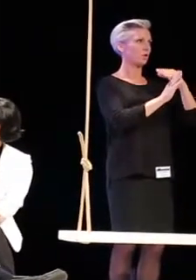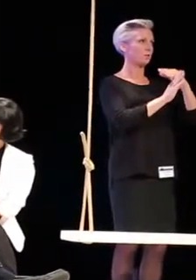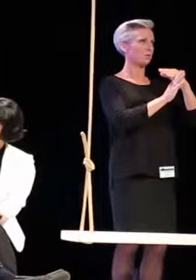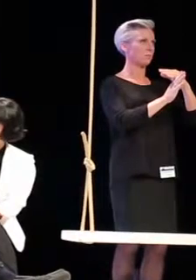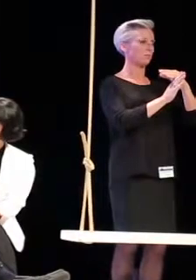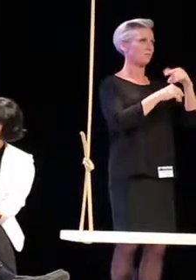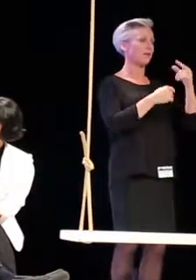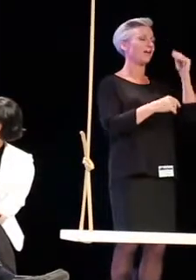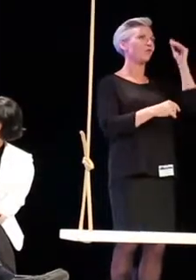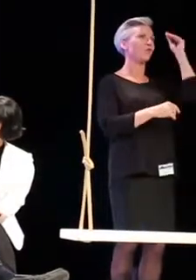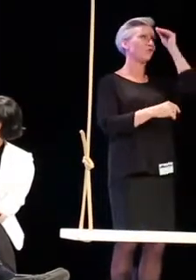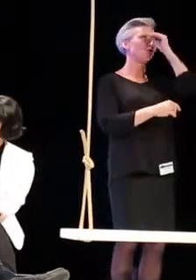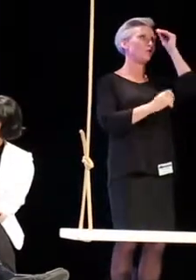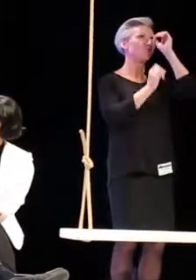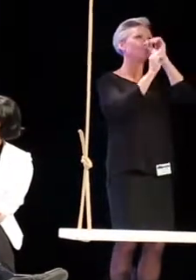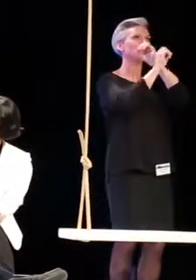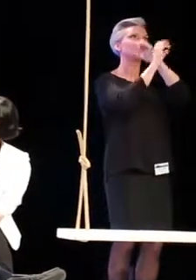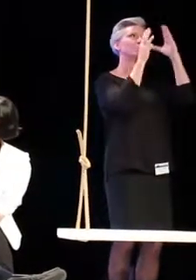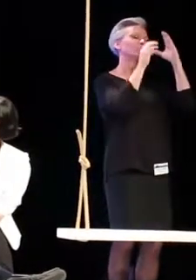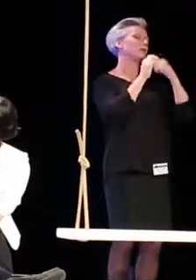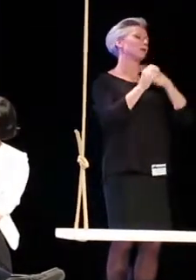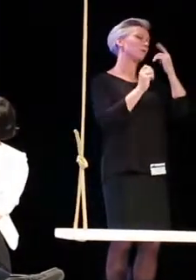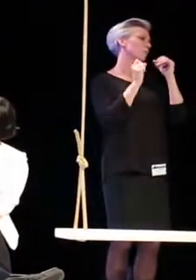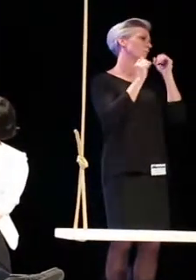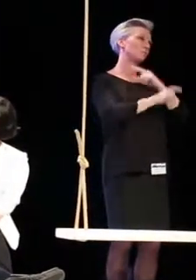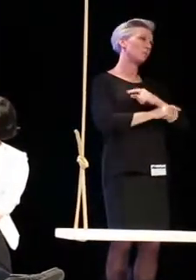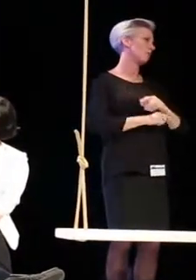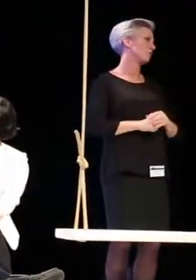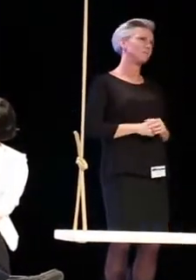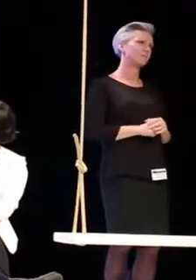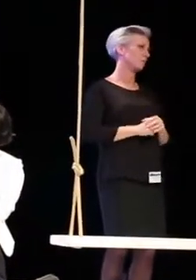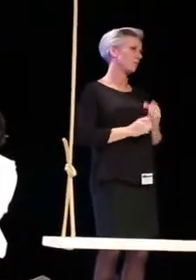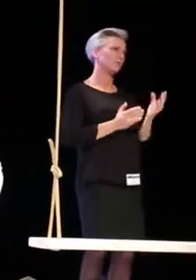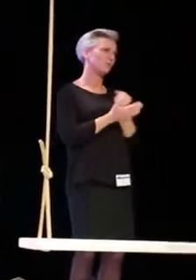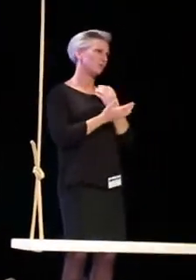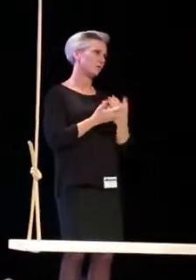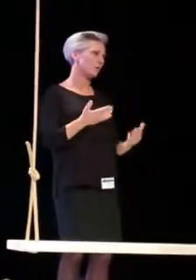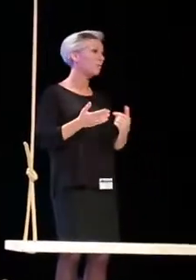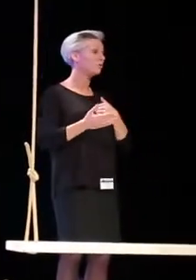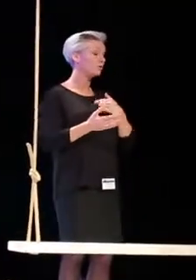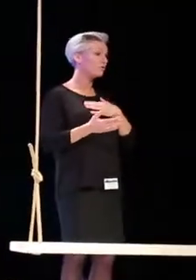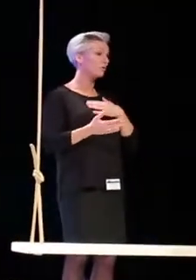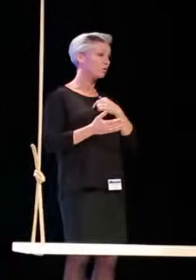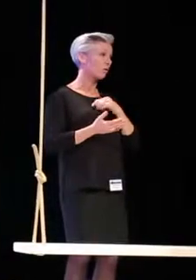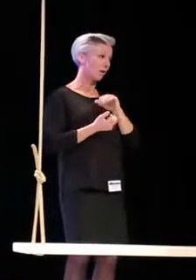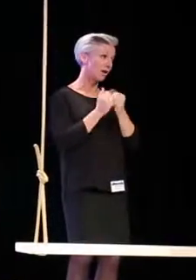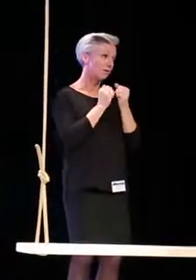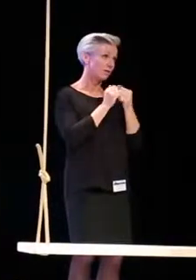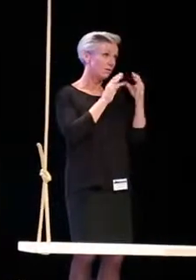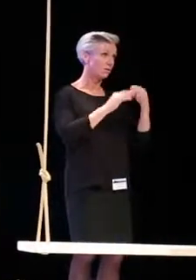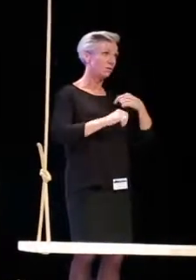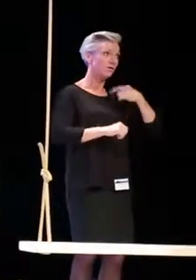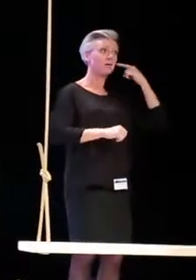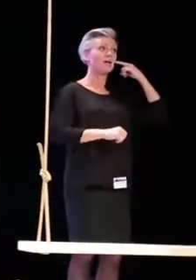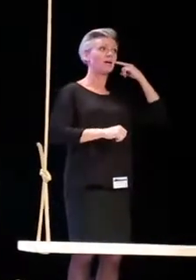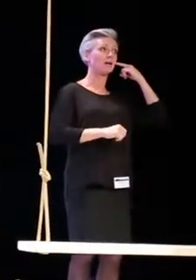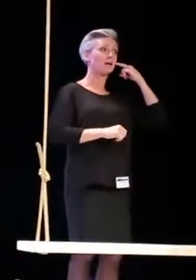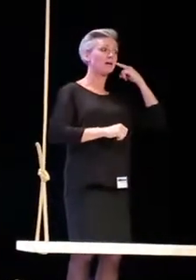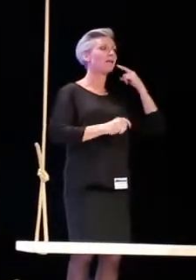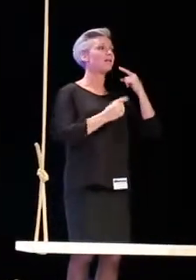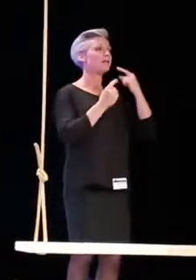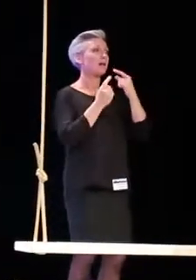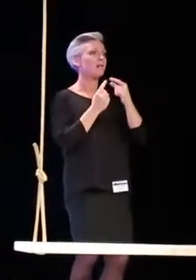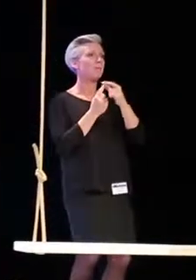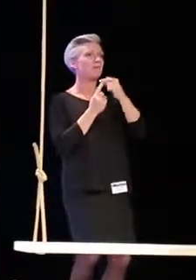är drömutfallet och det kommer vi inte få. Men jag tycker ju idag, jag har faktiskt ändrat uppfattning där, va? Liksom det optimala får inte bli